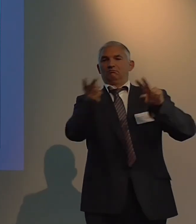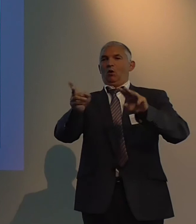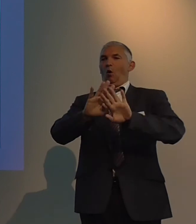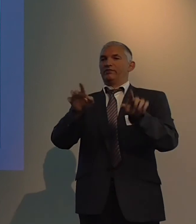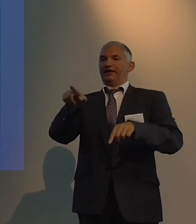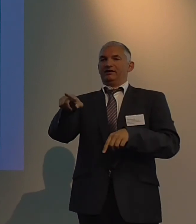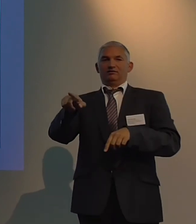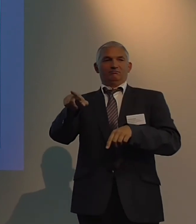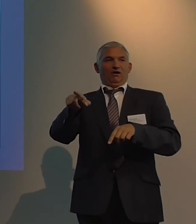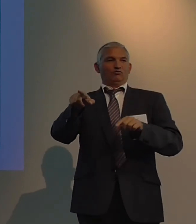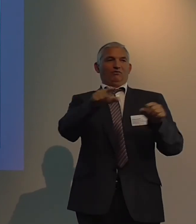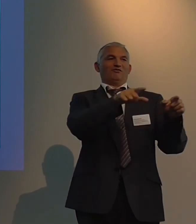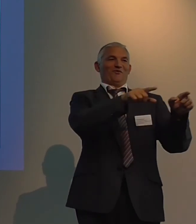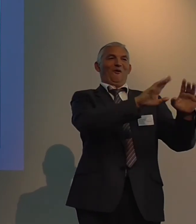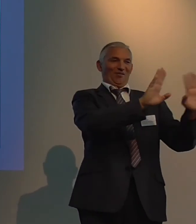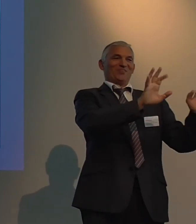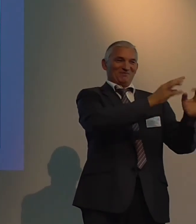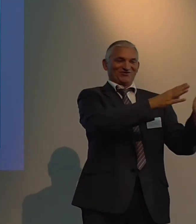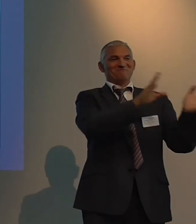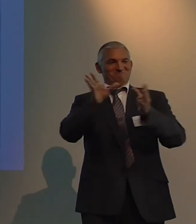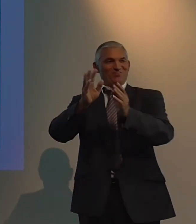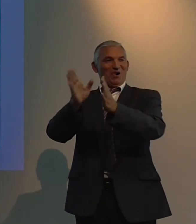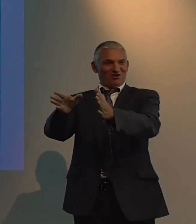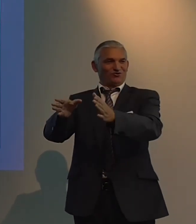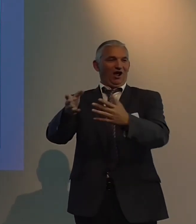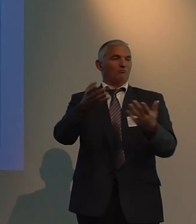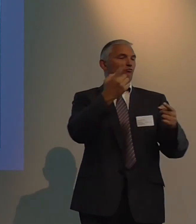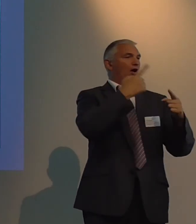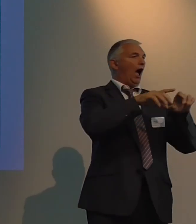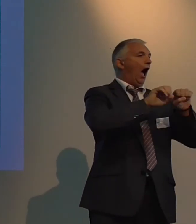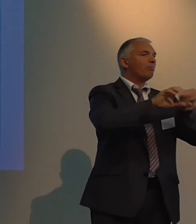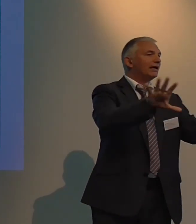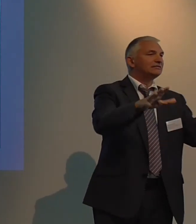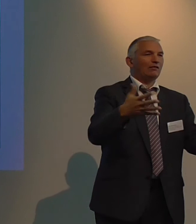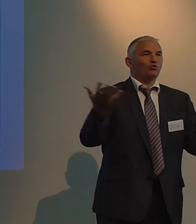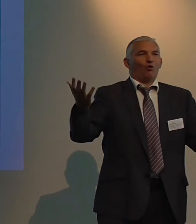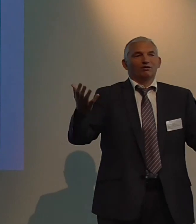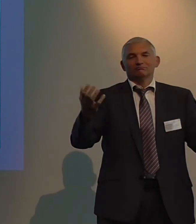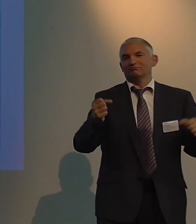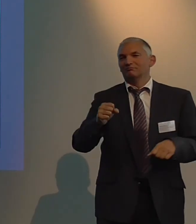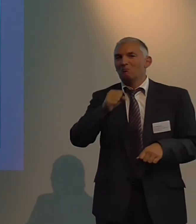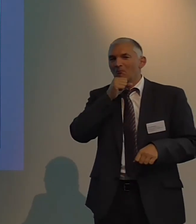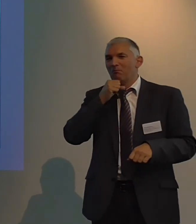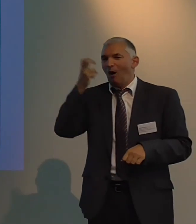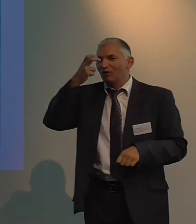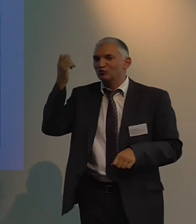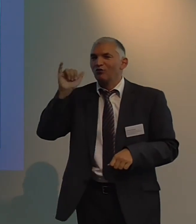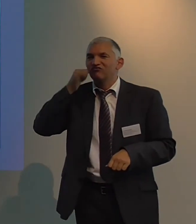realisiert wird. Ich kann einfach nur umschalten. Es gibt einmal die Situation der Sendung ohne Dolmetscher und auf dem anderen Kanal eben die